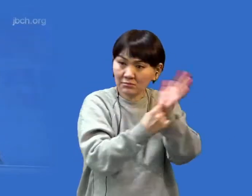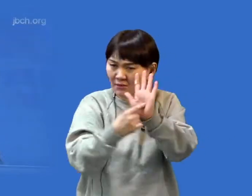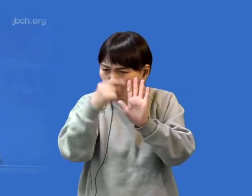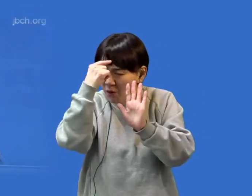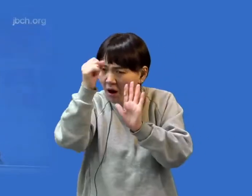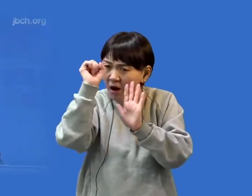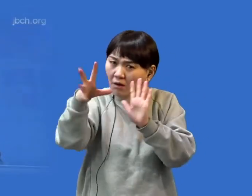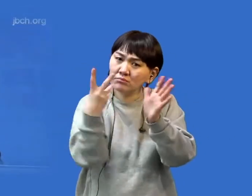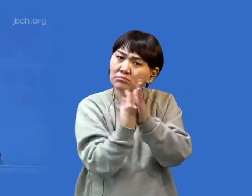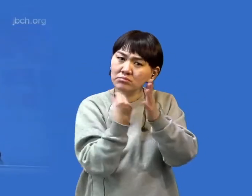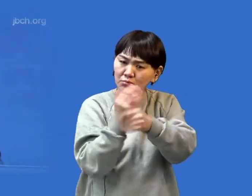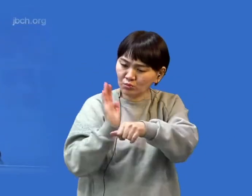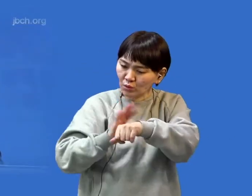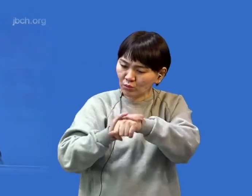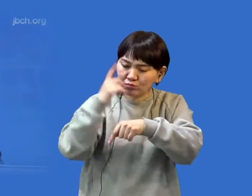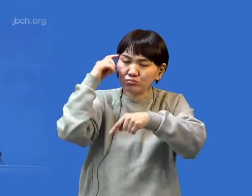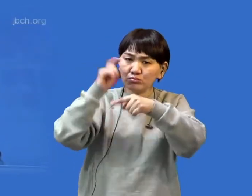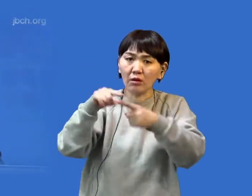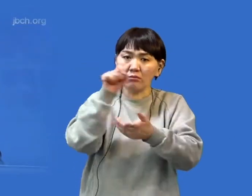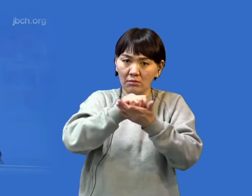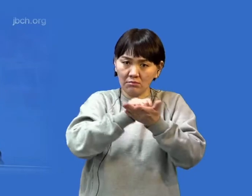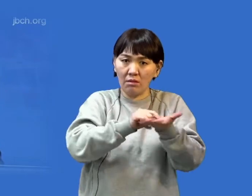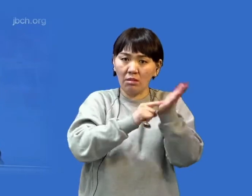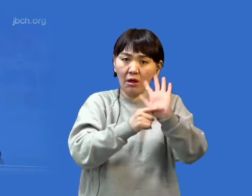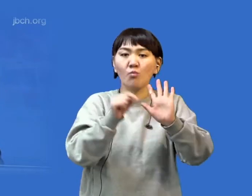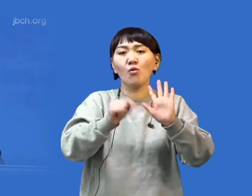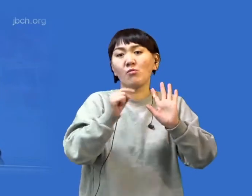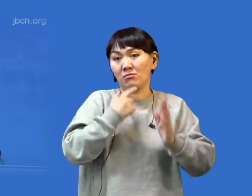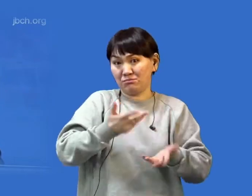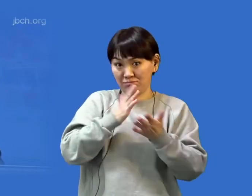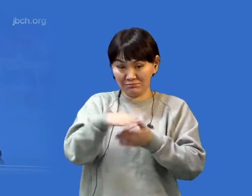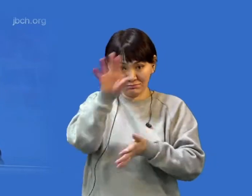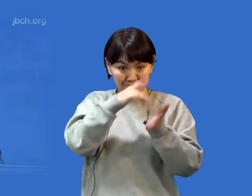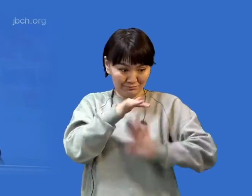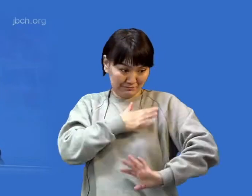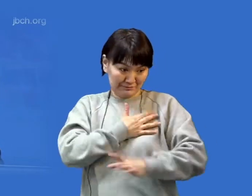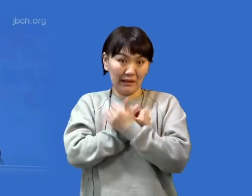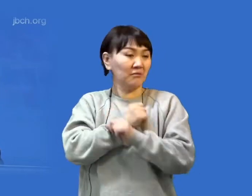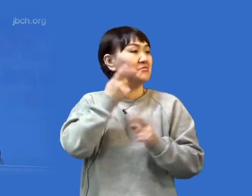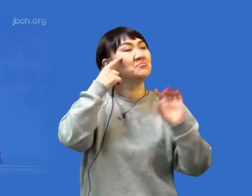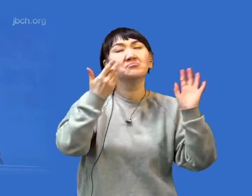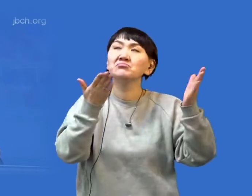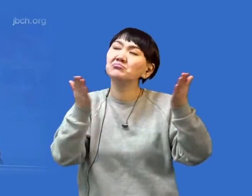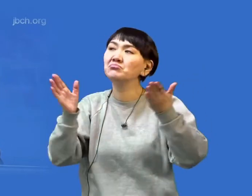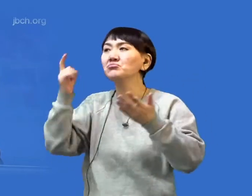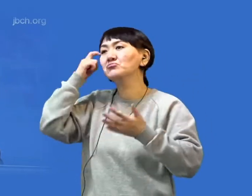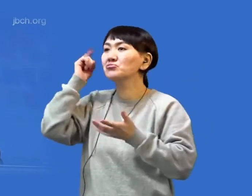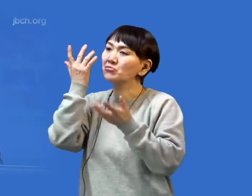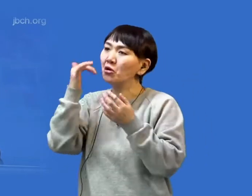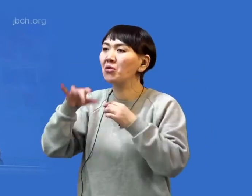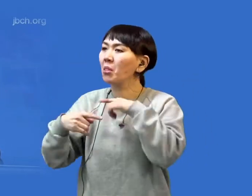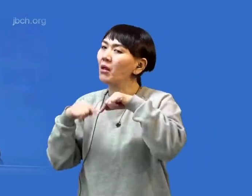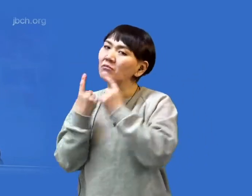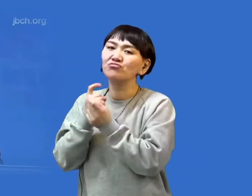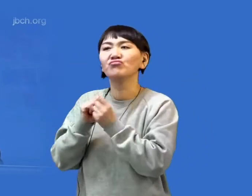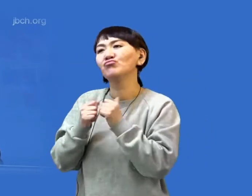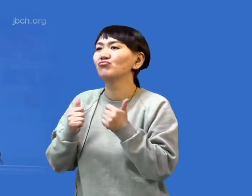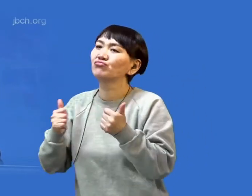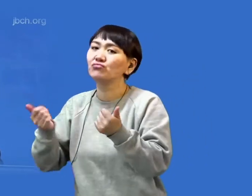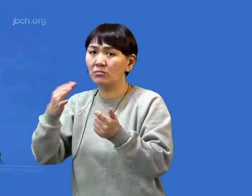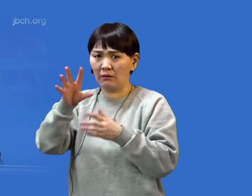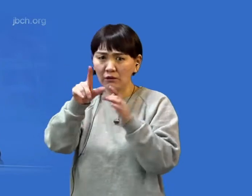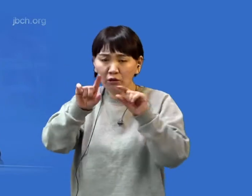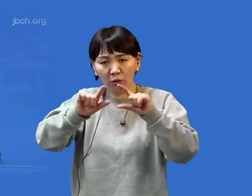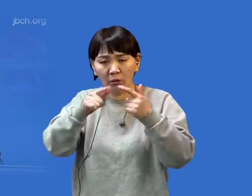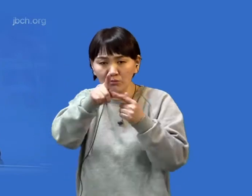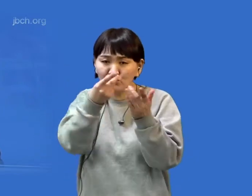гэж сургамжулж бичигдсэн юм аа гэсэн байна. Аврагдсан хүн хүртэл тгий явчиж болно шүү гэсэн. Христ итгэгч нар хүртэл